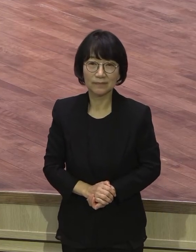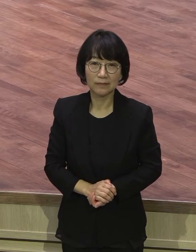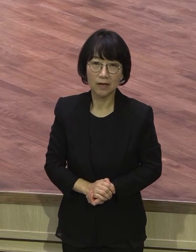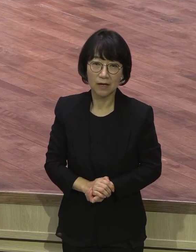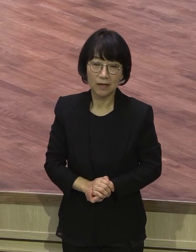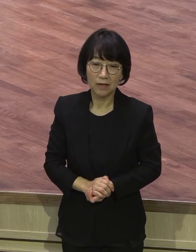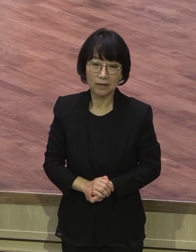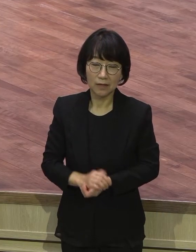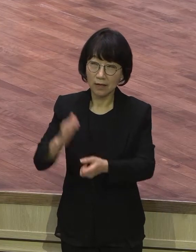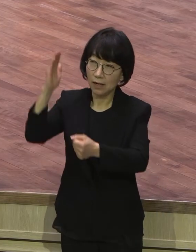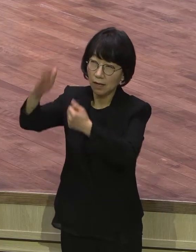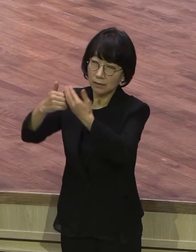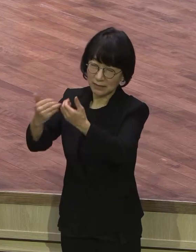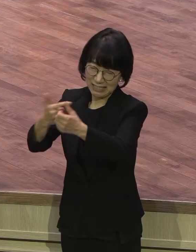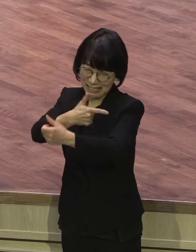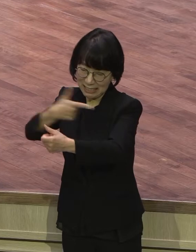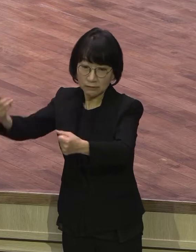신분과 권세가 있는 겁니다.